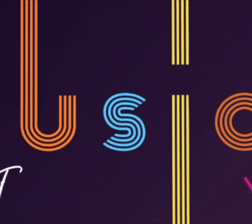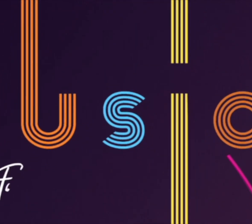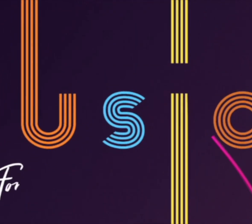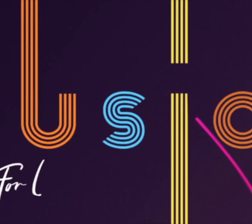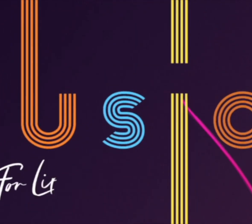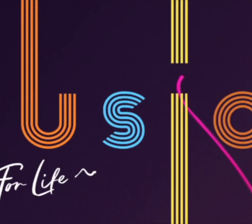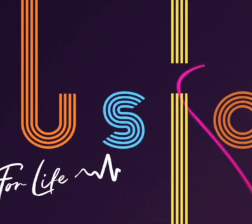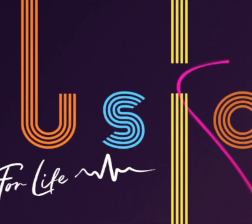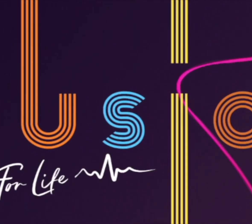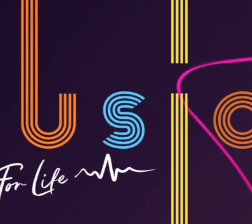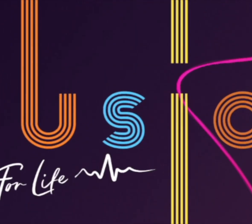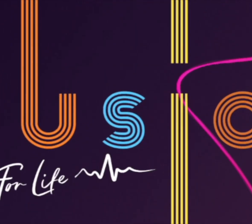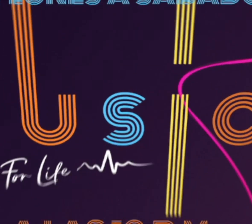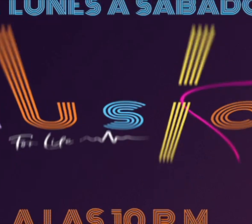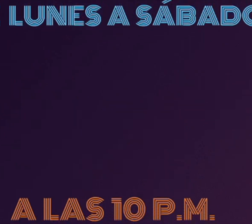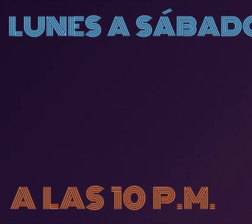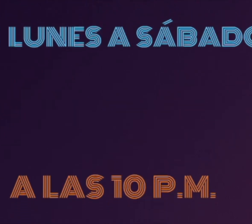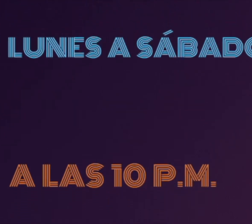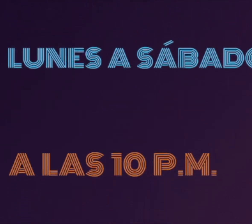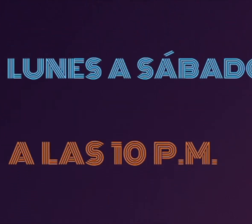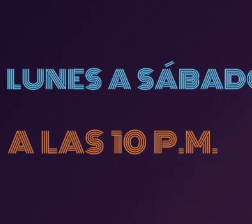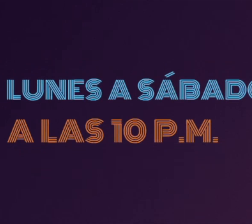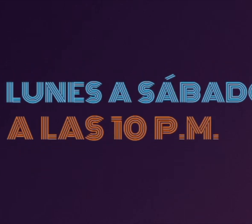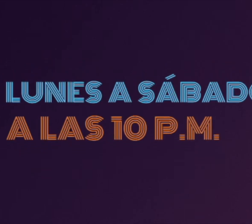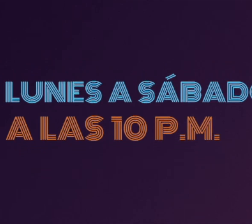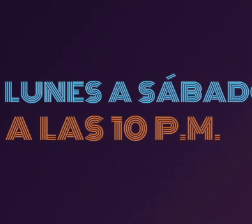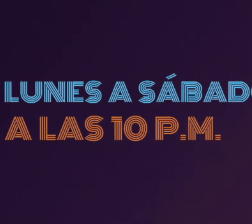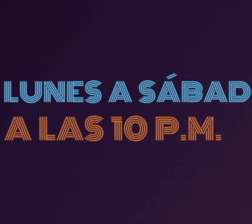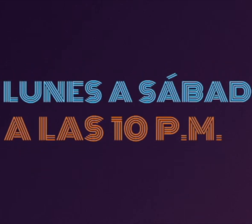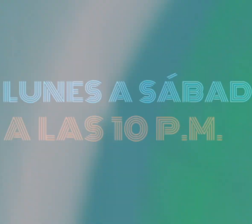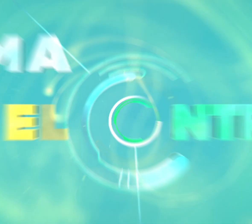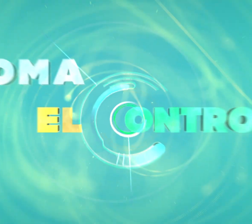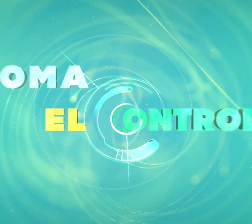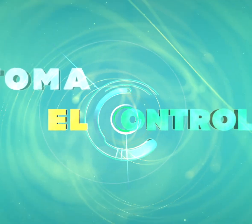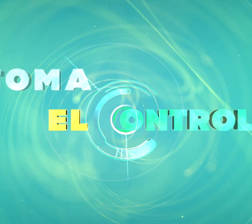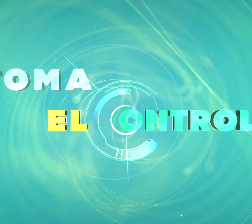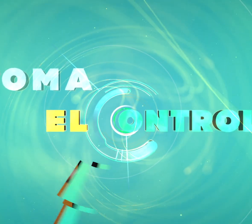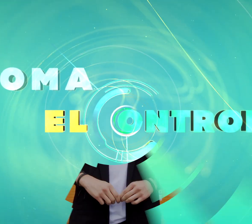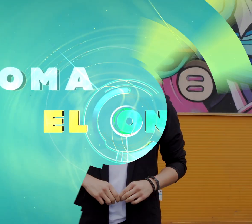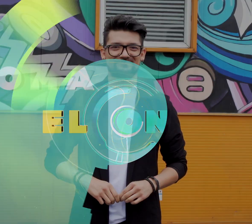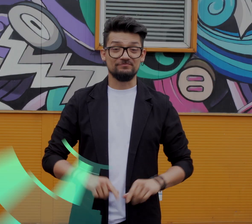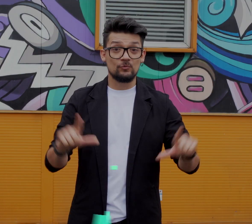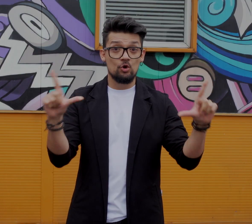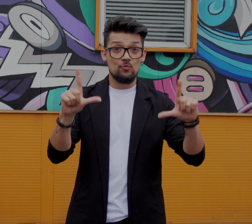for life de lunes a sábado a las 10 de la noche